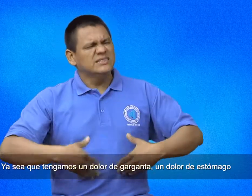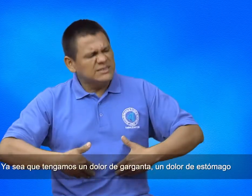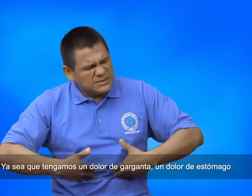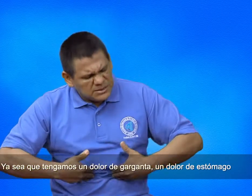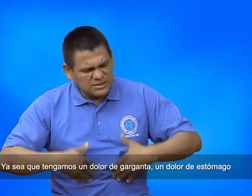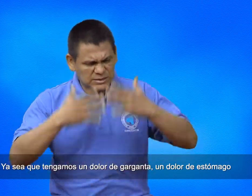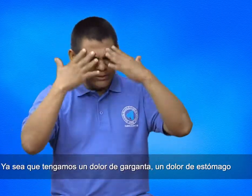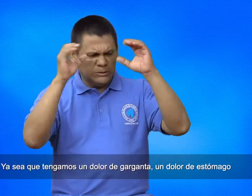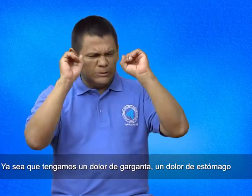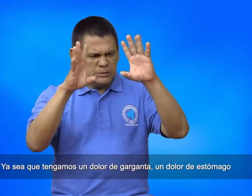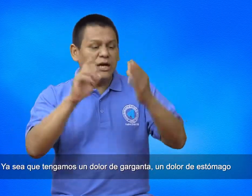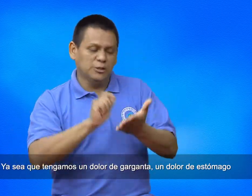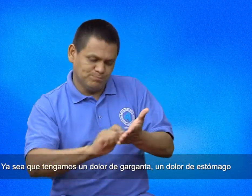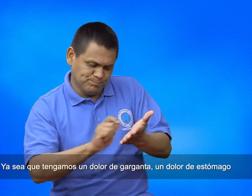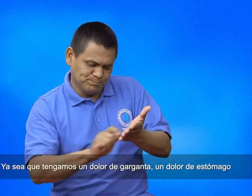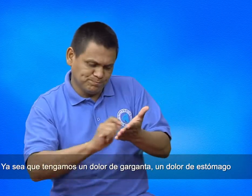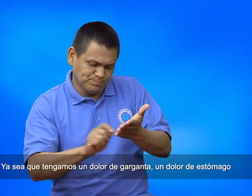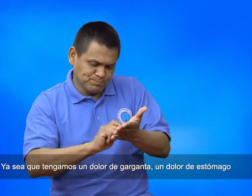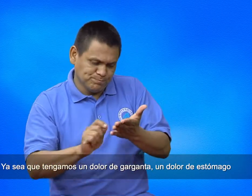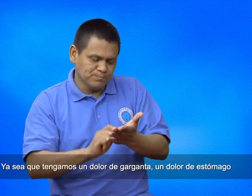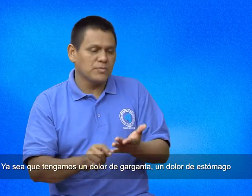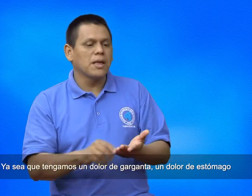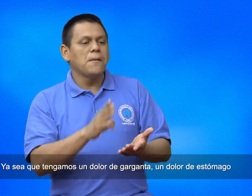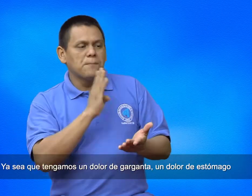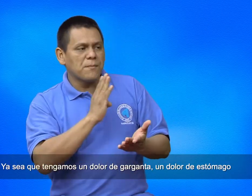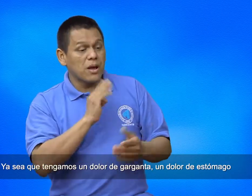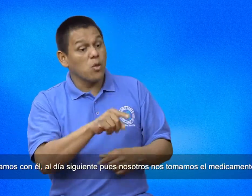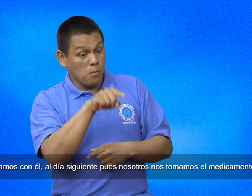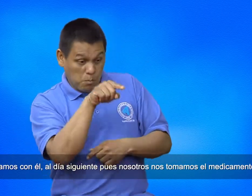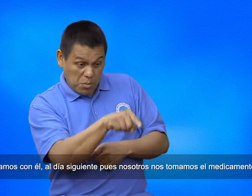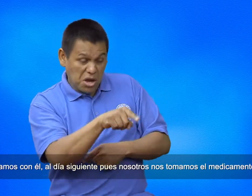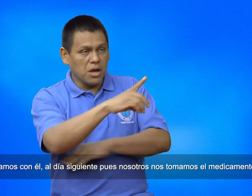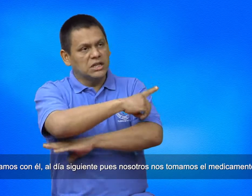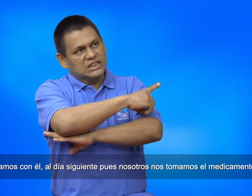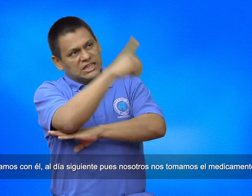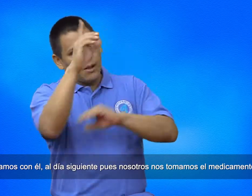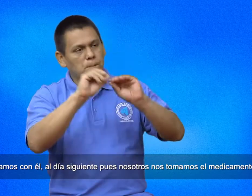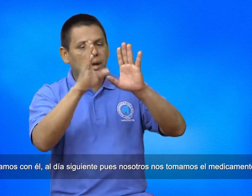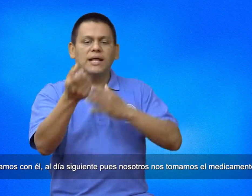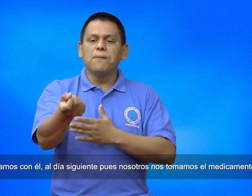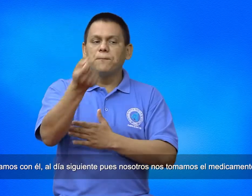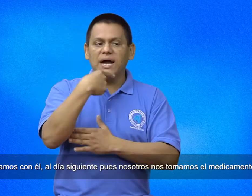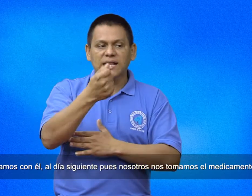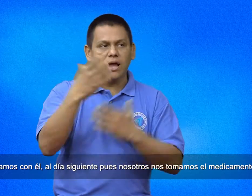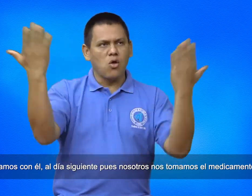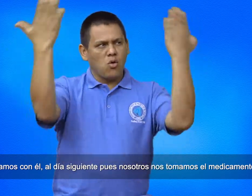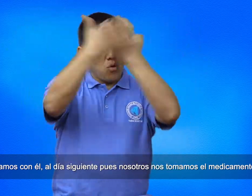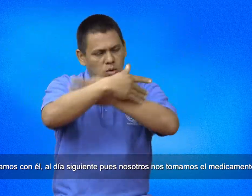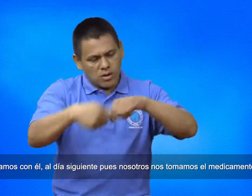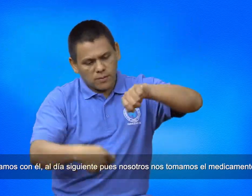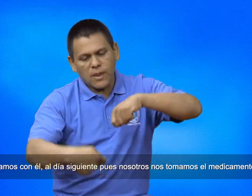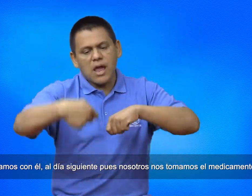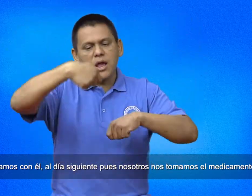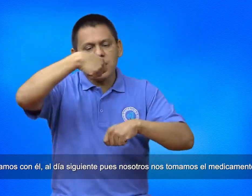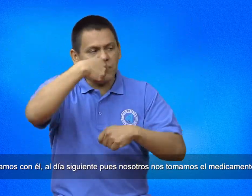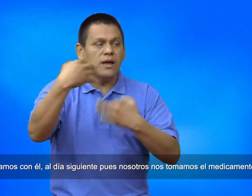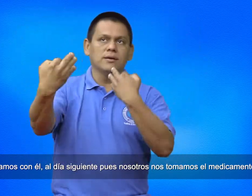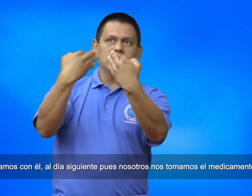ya sea que estén en un dolor de garganta dolor de estómago y hablamos con él ya es al día siguiente pues nosotros nos